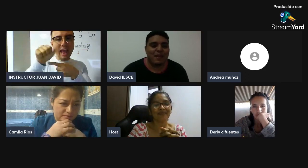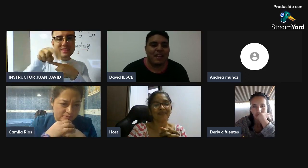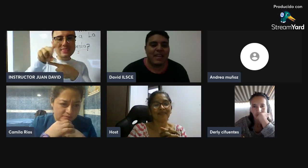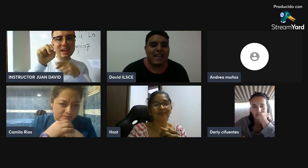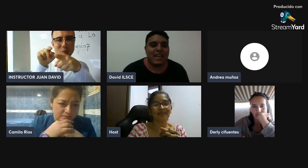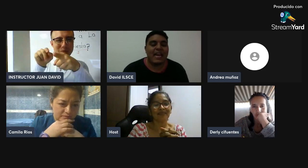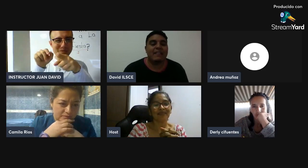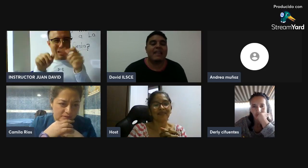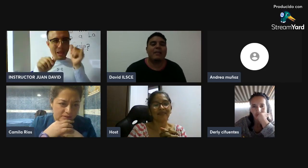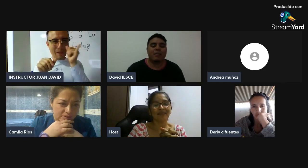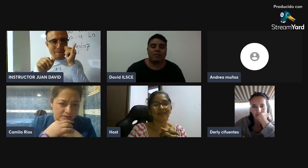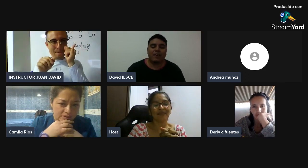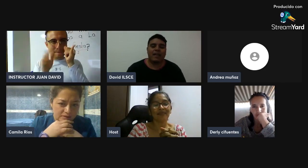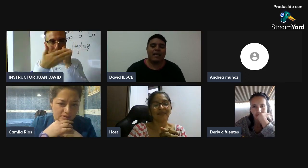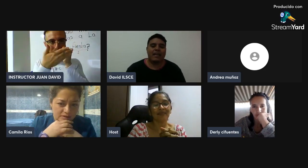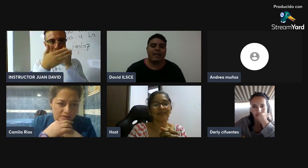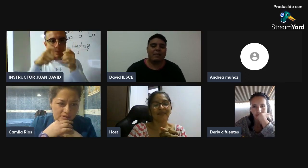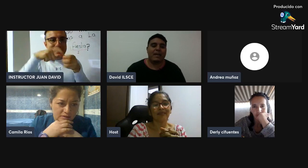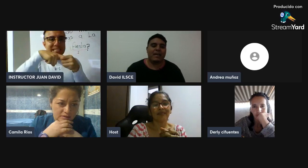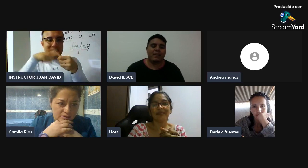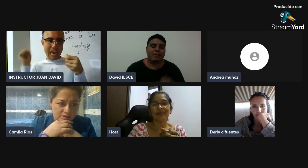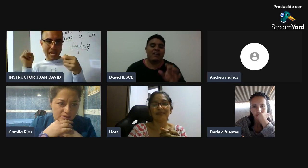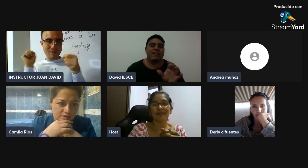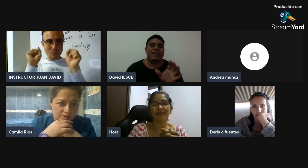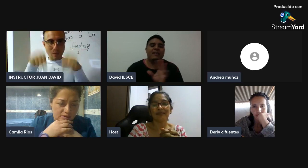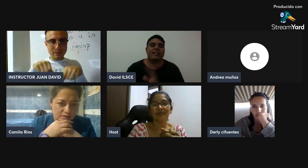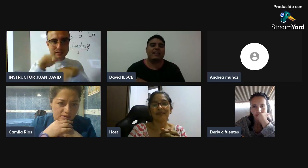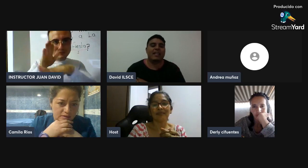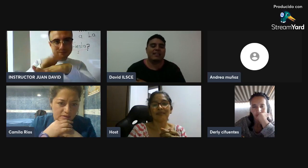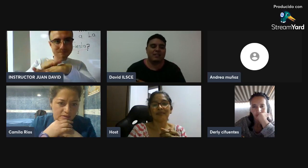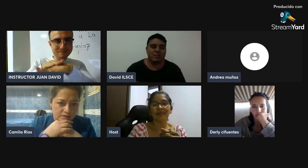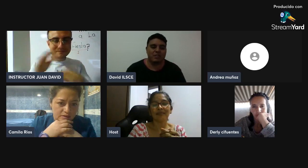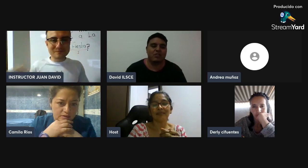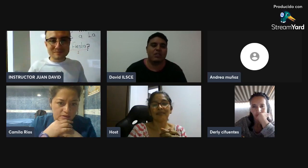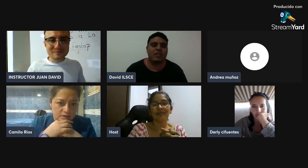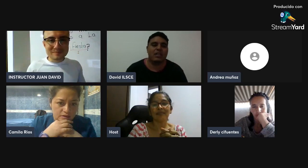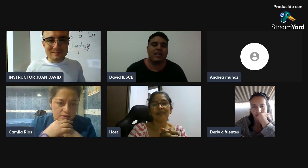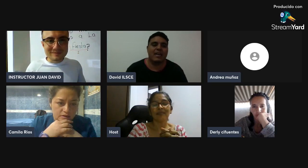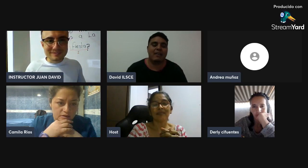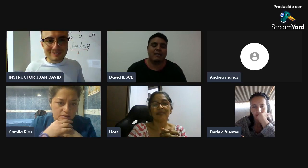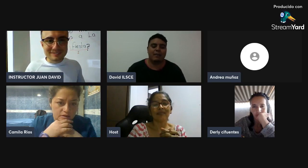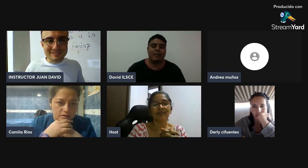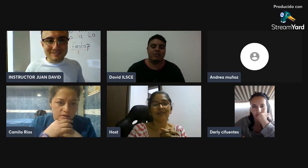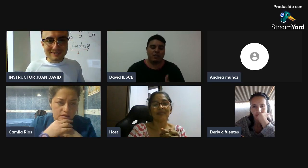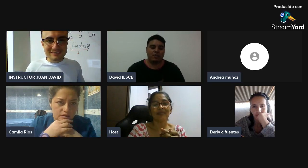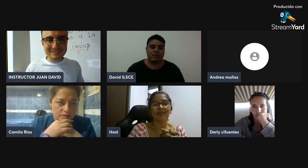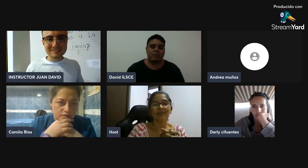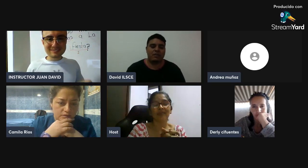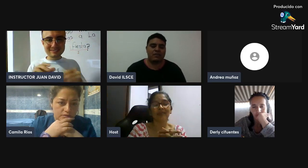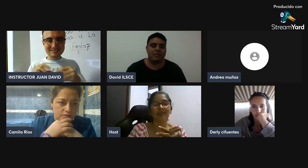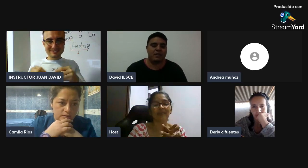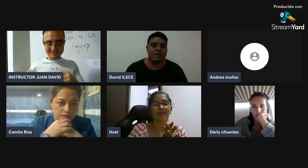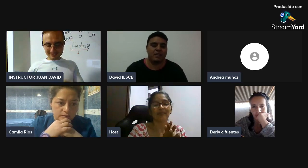andrea por fa para que pueda salir te de la transmisión y darle paso a otra participante